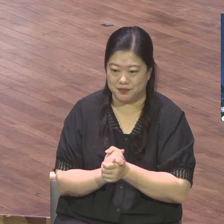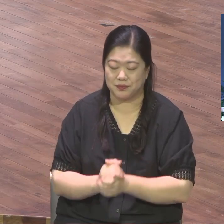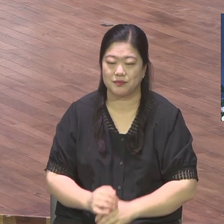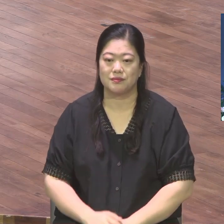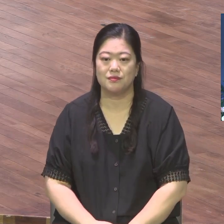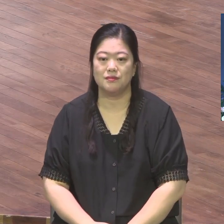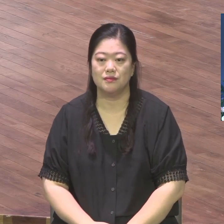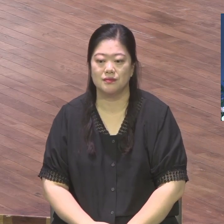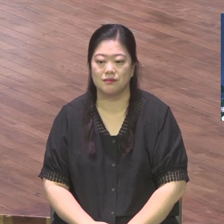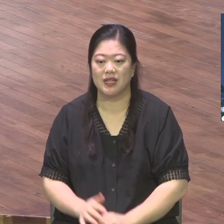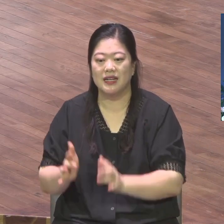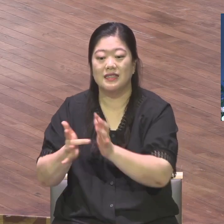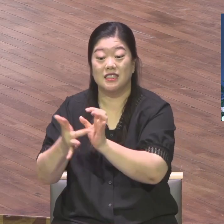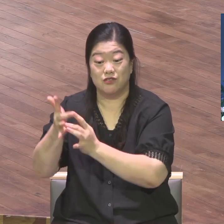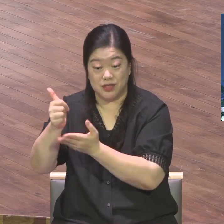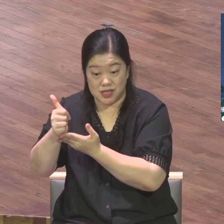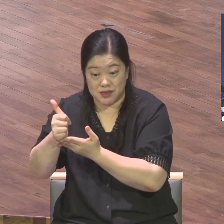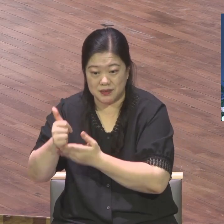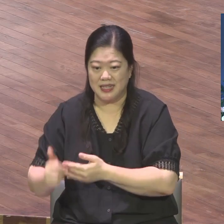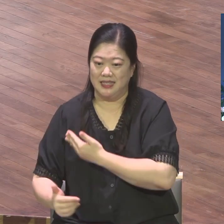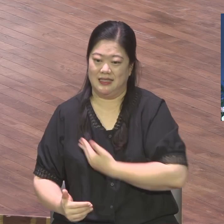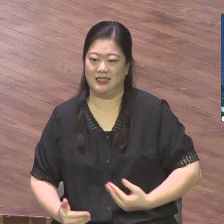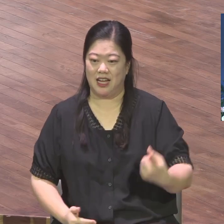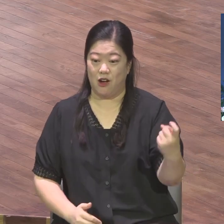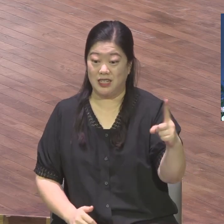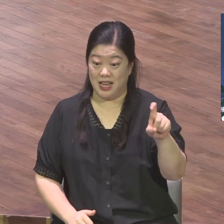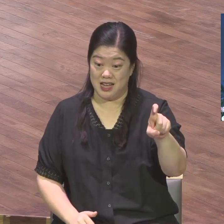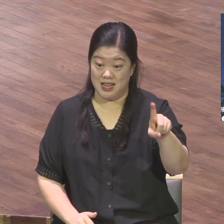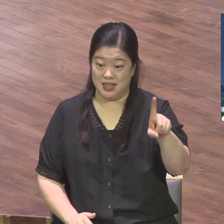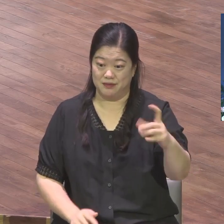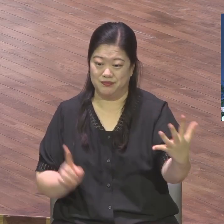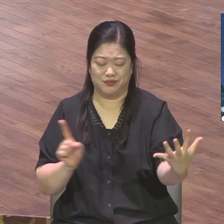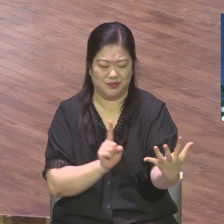제자들을 꾸짖으시기도 했지만은